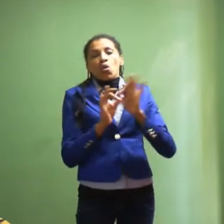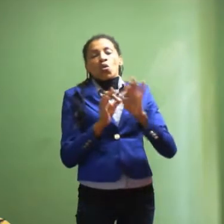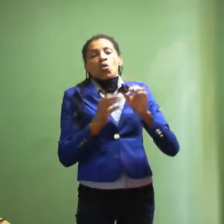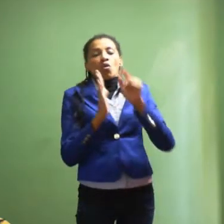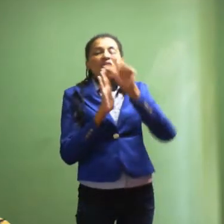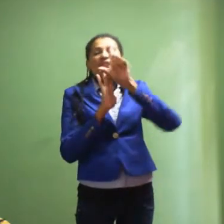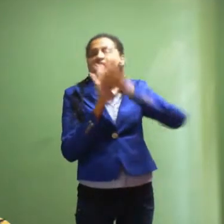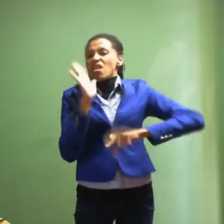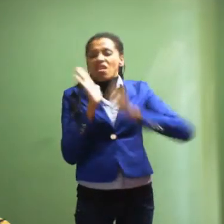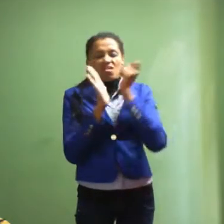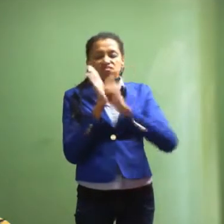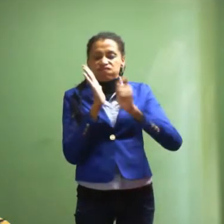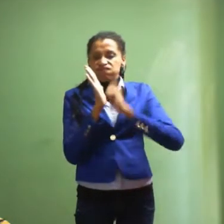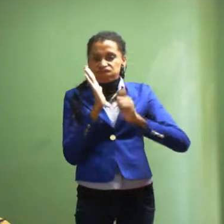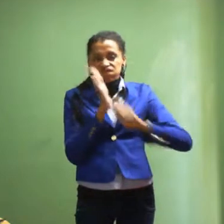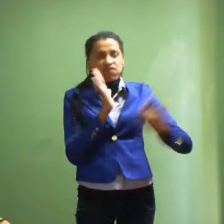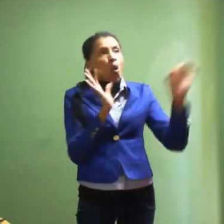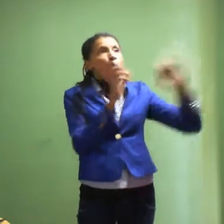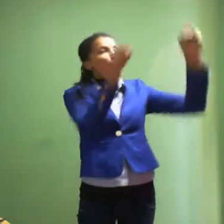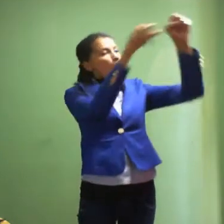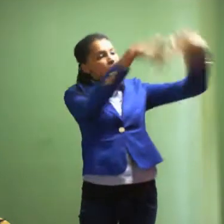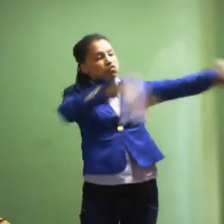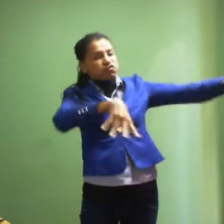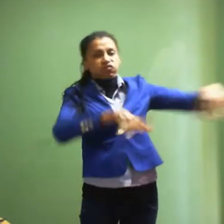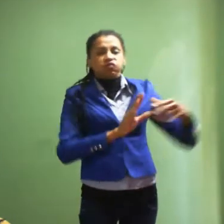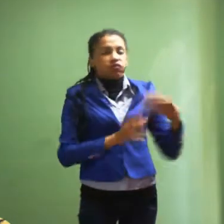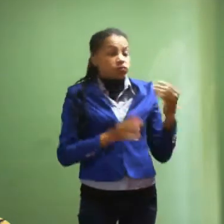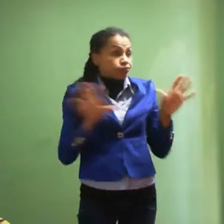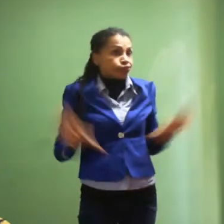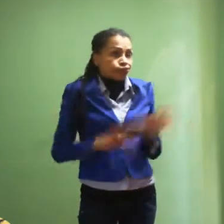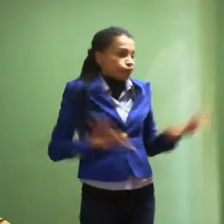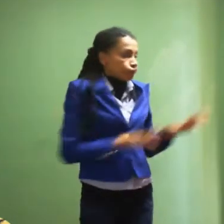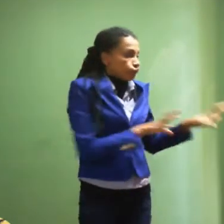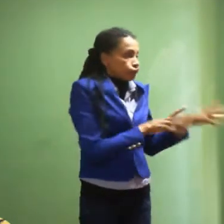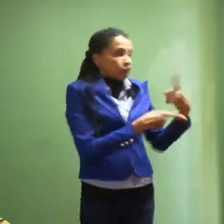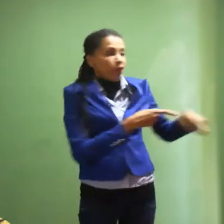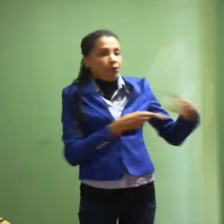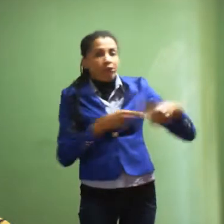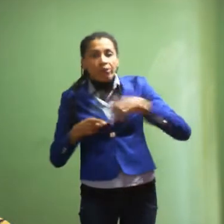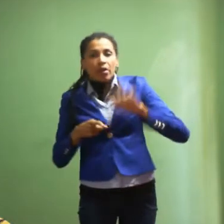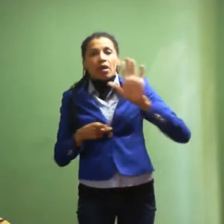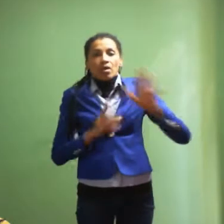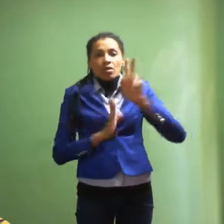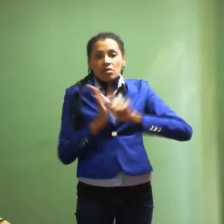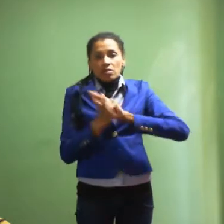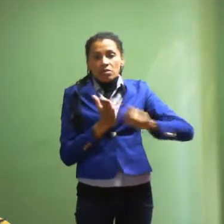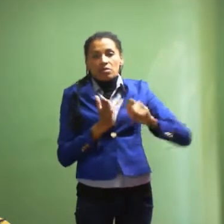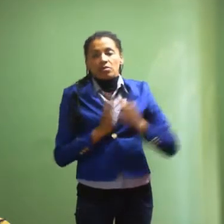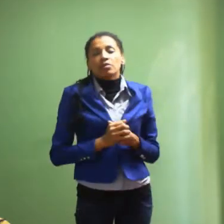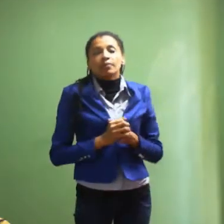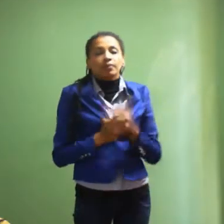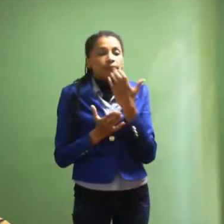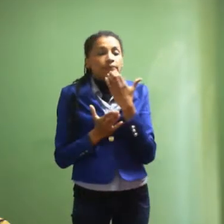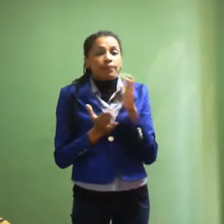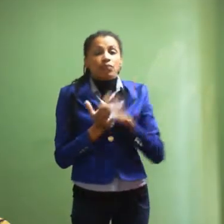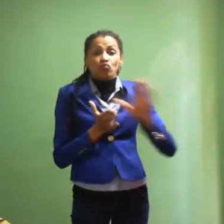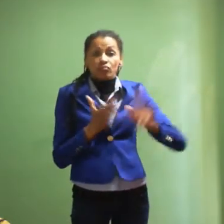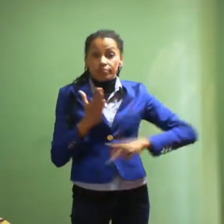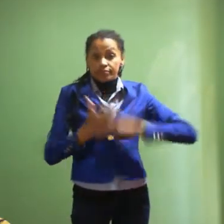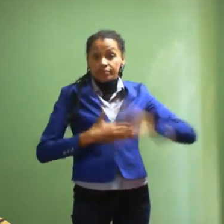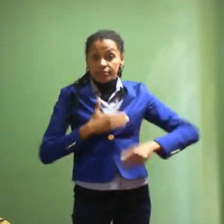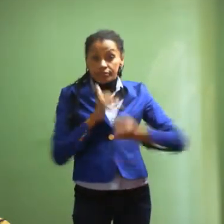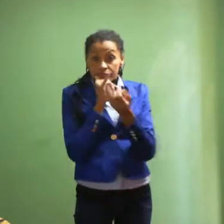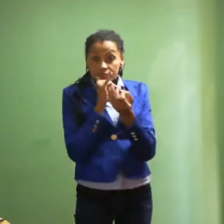sinópticos, diferentes tipos de esquemas que ella puede traer al aula para poder como registrar los diferentes momentos de la clase. Como los proyectos pedagógicos